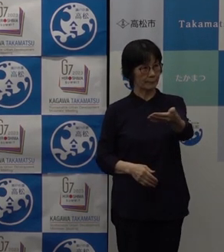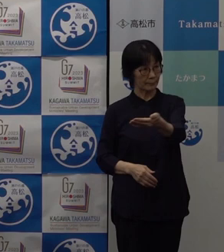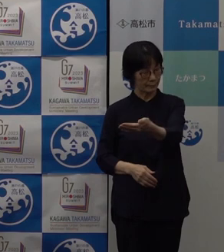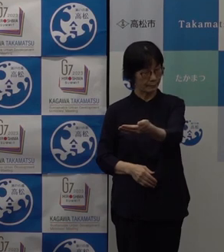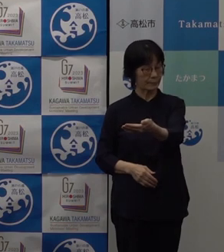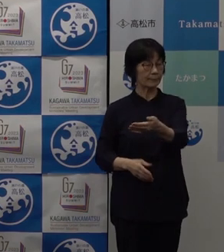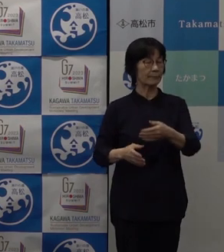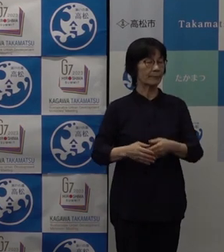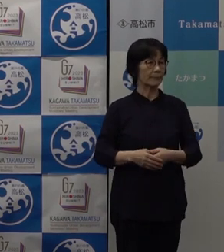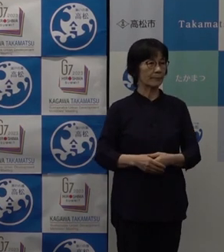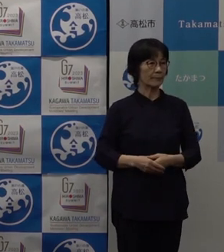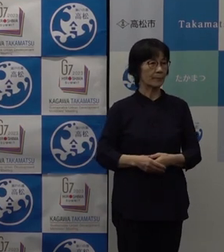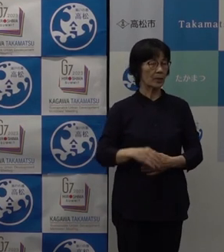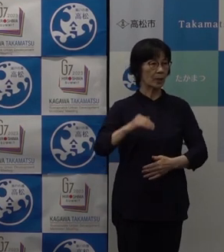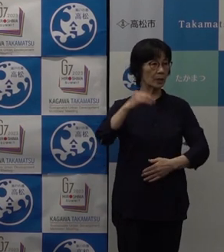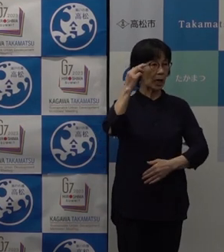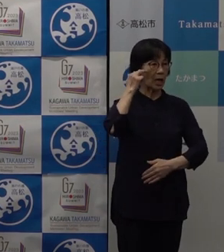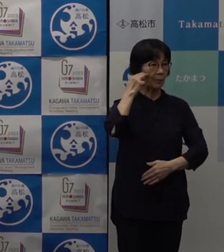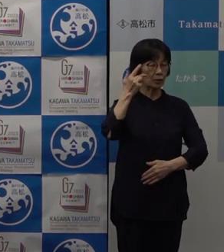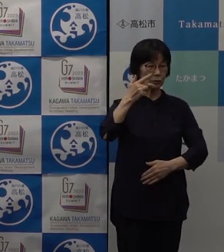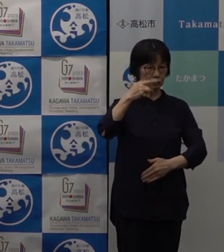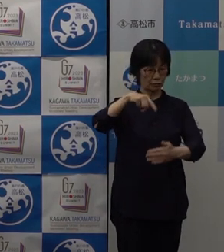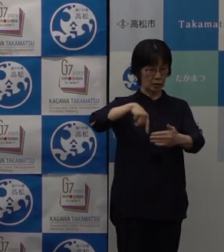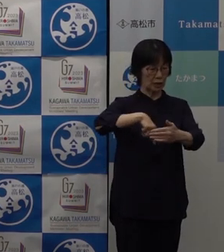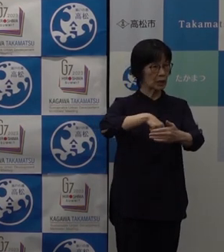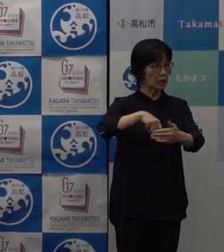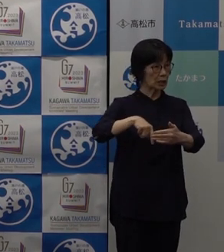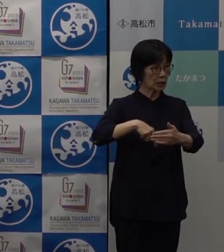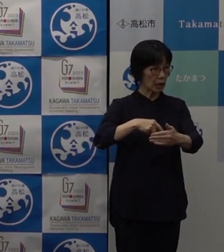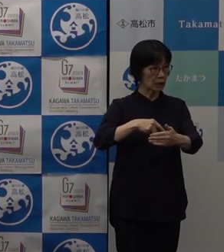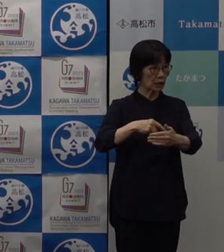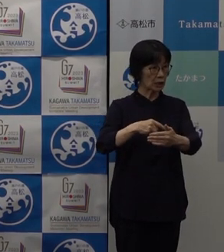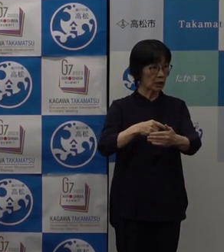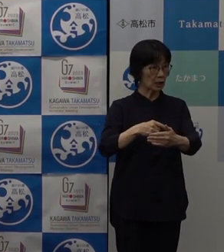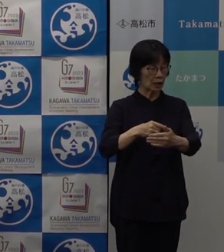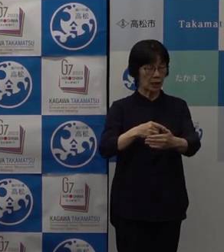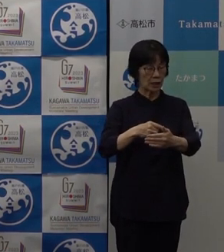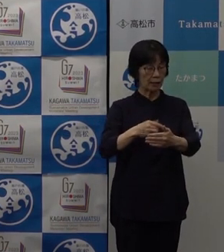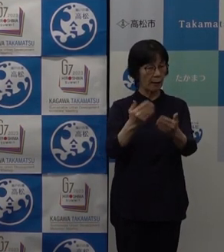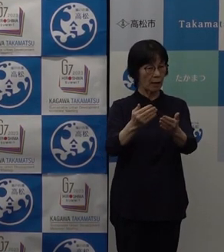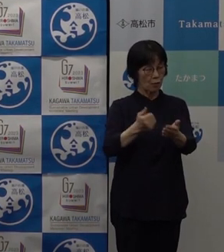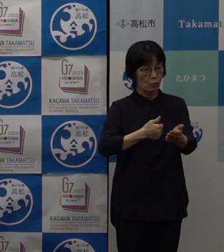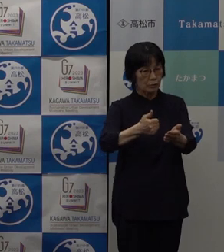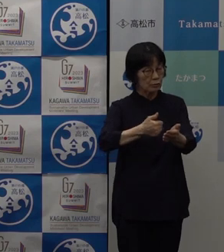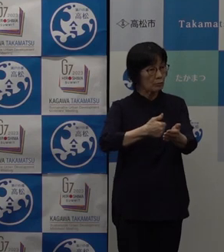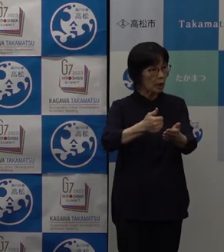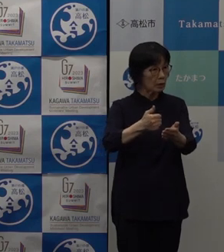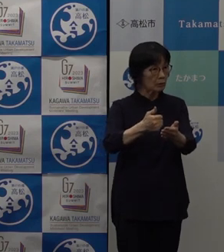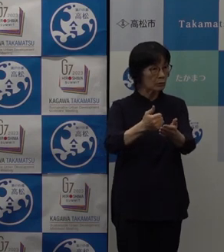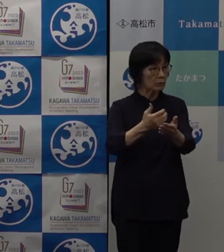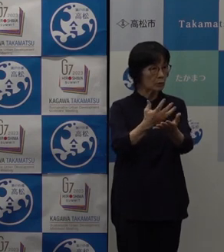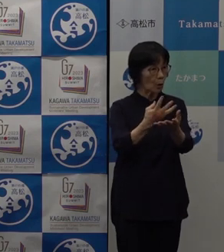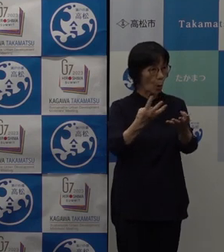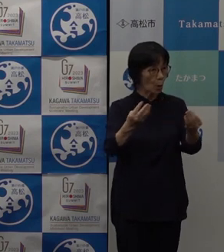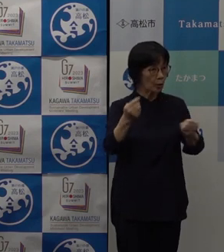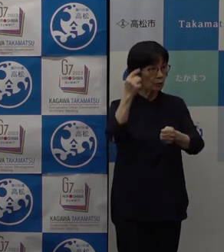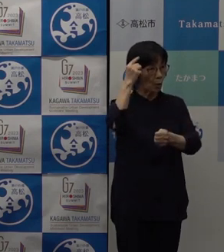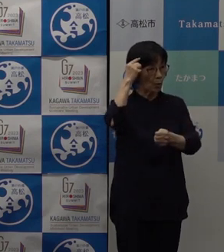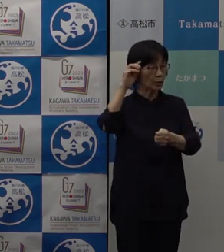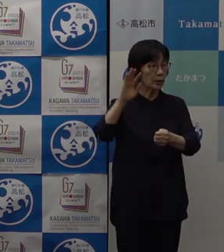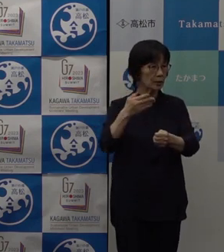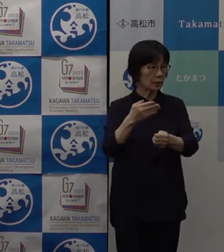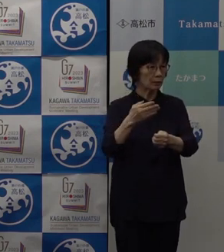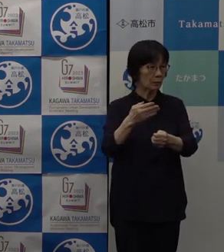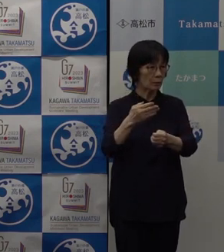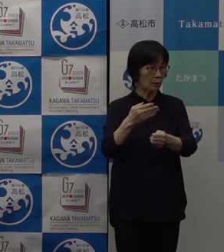最後になんですけれども、高松市内に通勤通学されている方多いと思うんですが、県下一律で高校